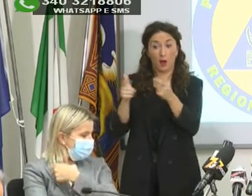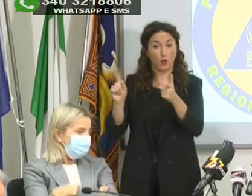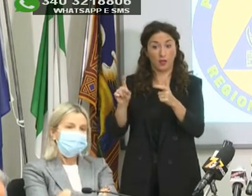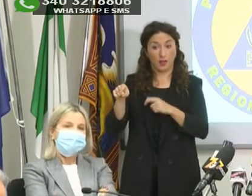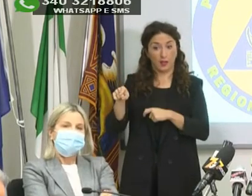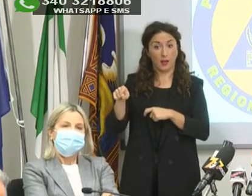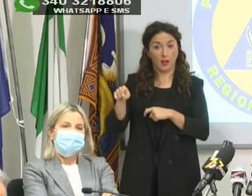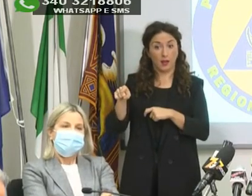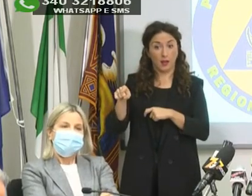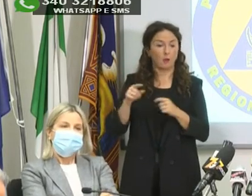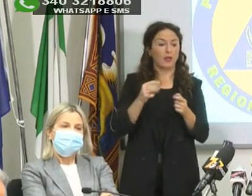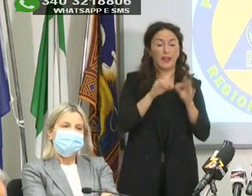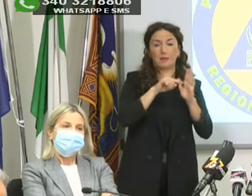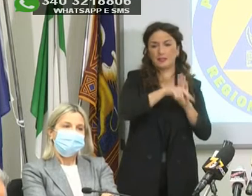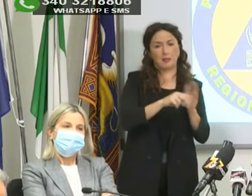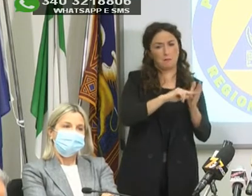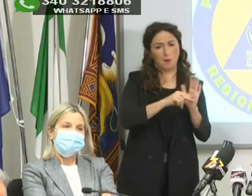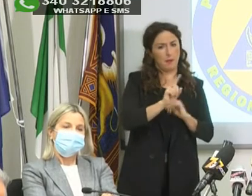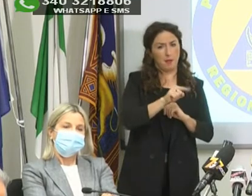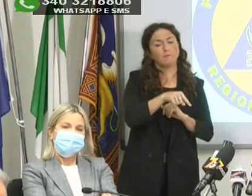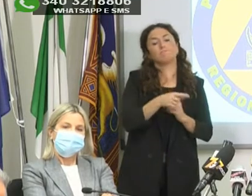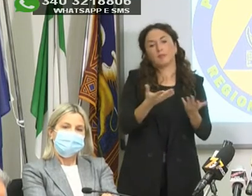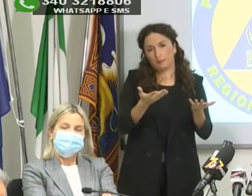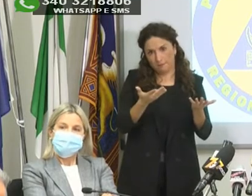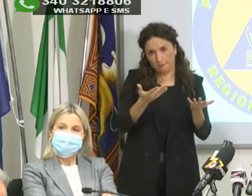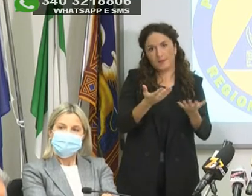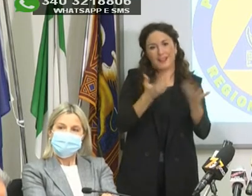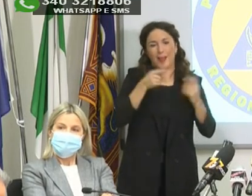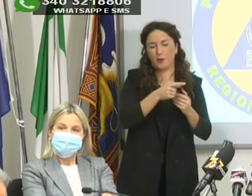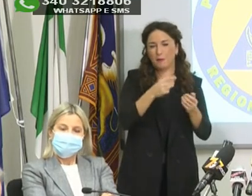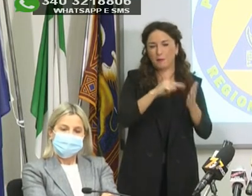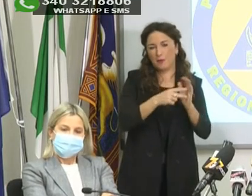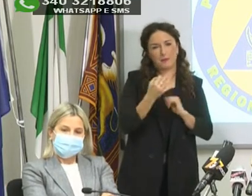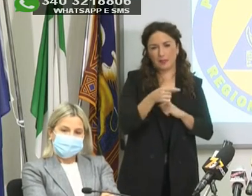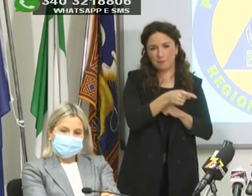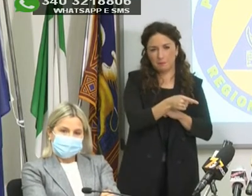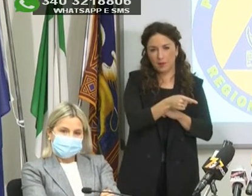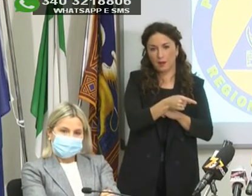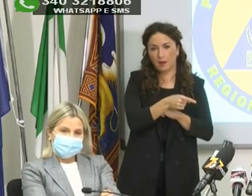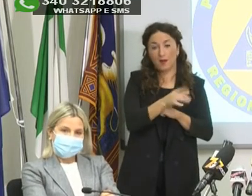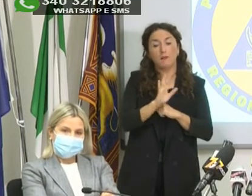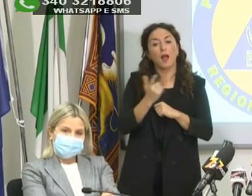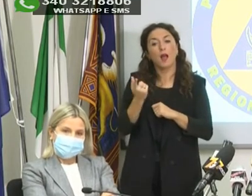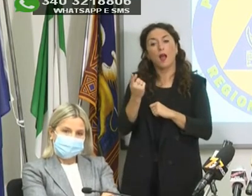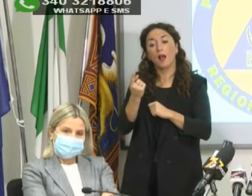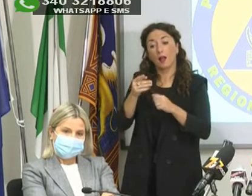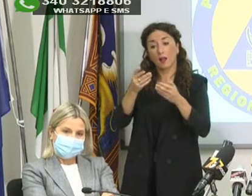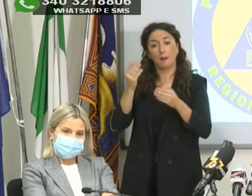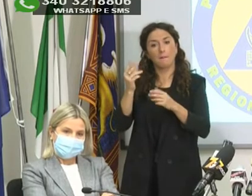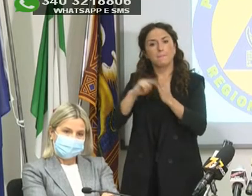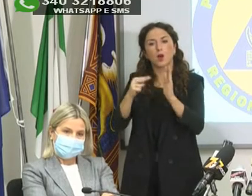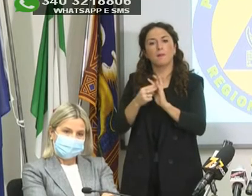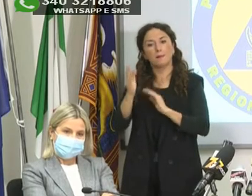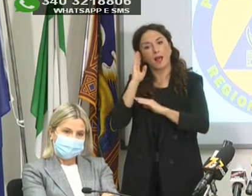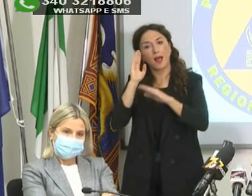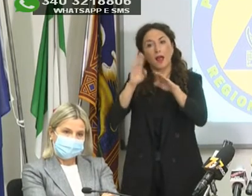critica, cioè non con la terapia intensiva, o meglio, la terapia intensiva è sempre un problema, ma il tema dei letti è un tema